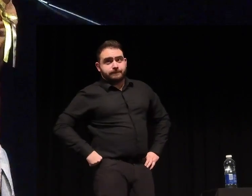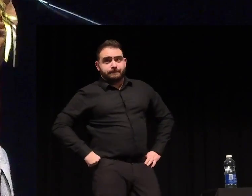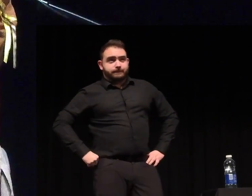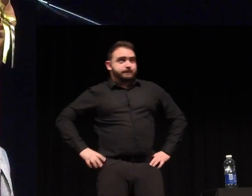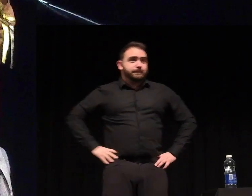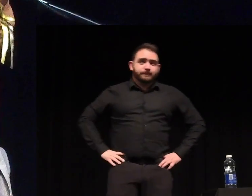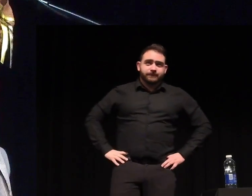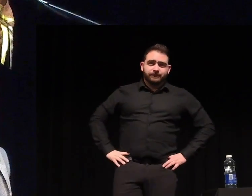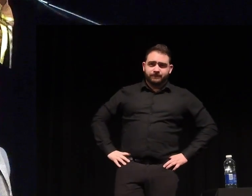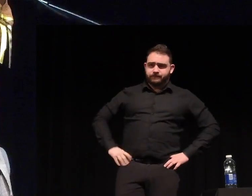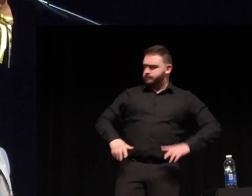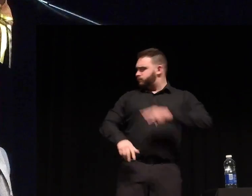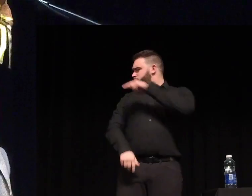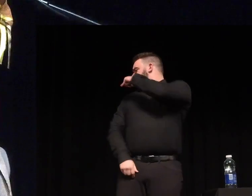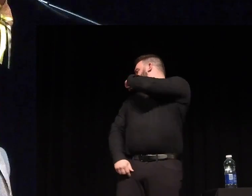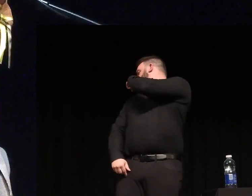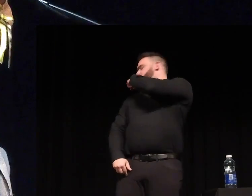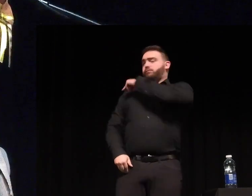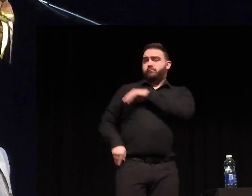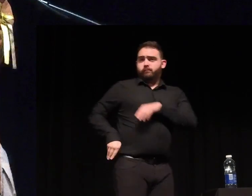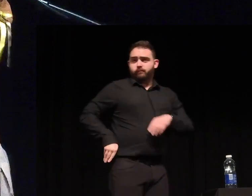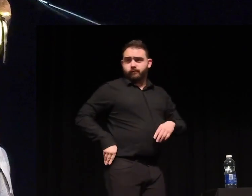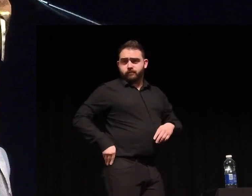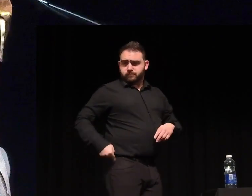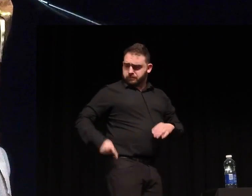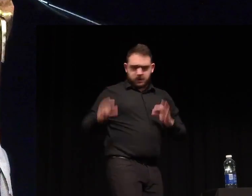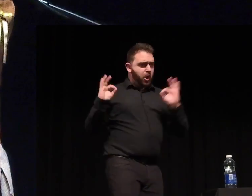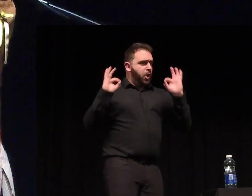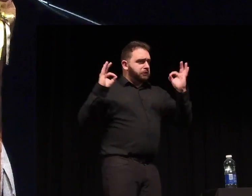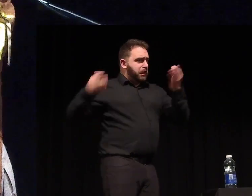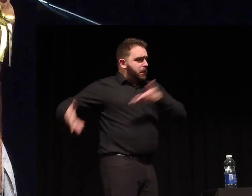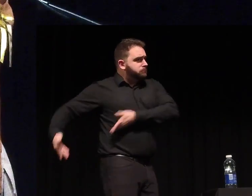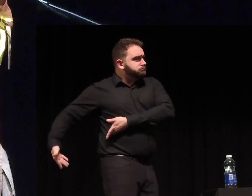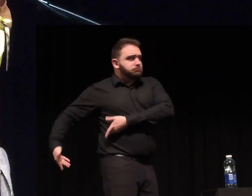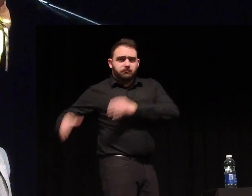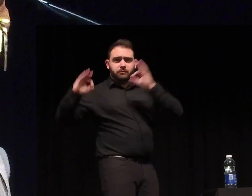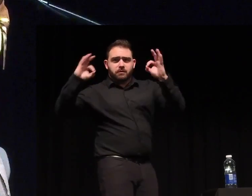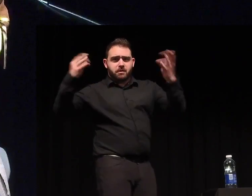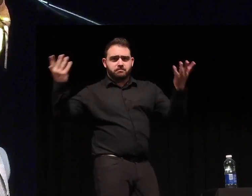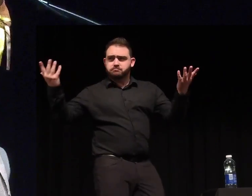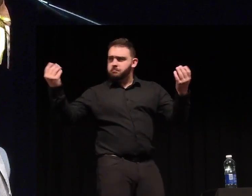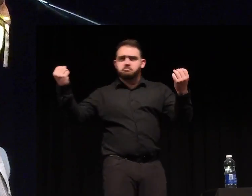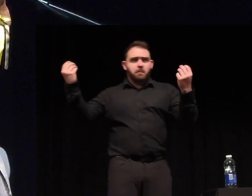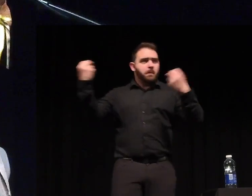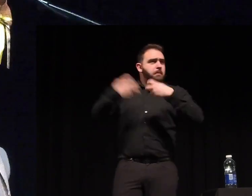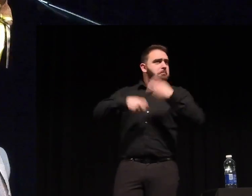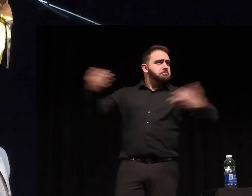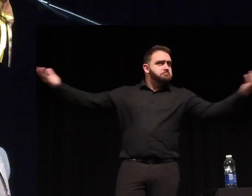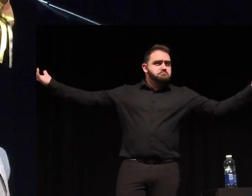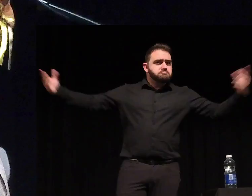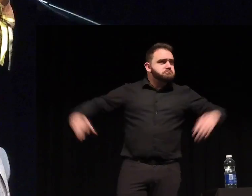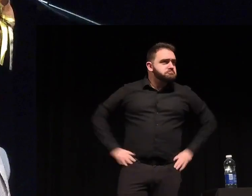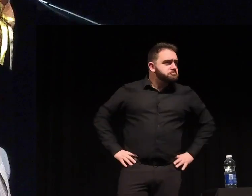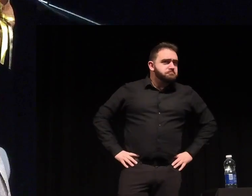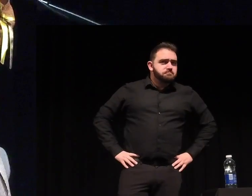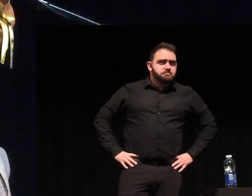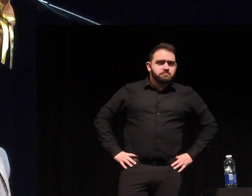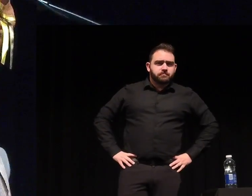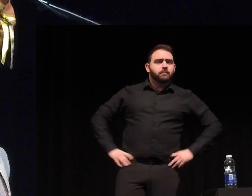Il a regardé à sa gauche, il n'a rien vu. Il a regardé à sa droite, il n'a rien vu. Il a dit « Hey! Quoi? »